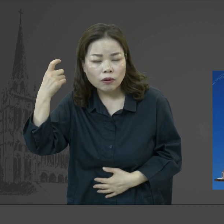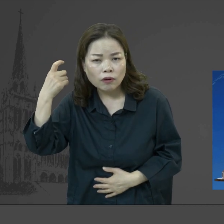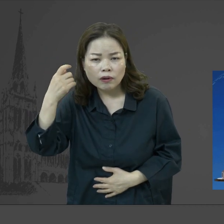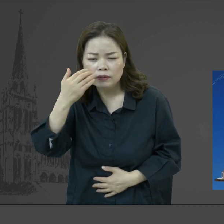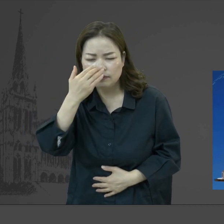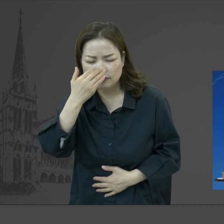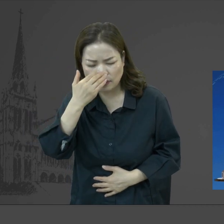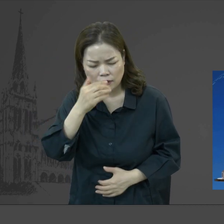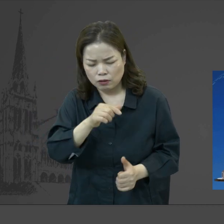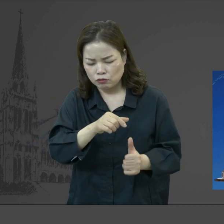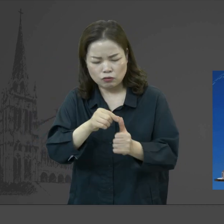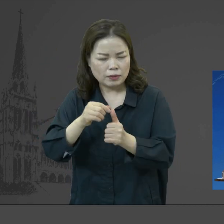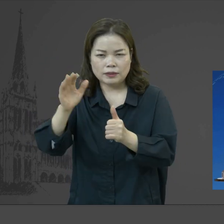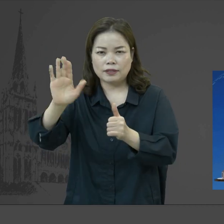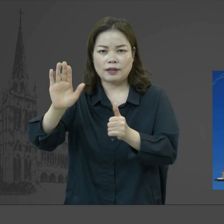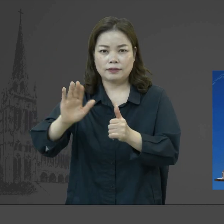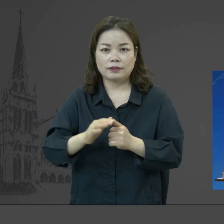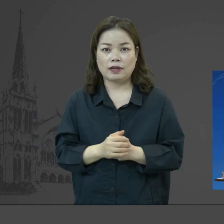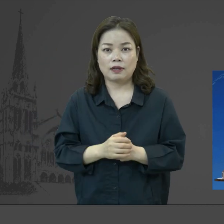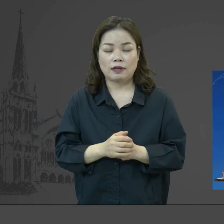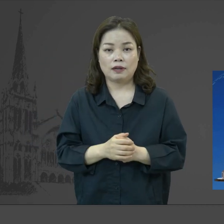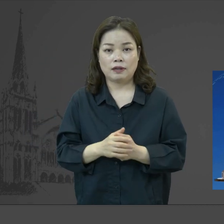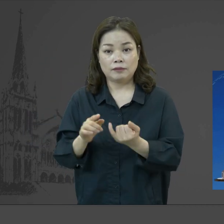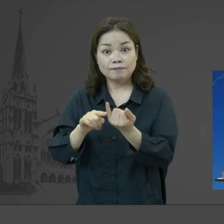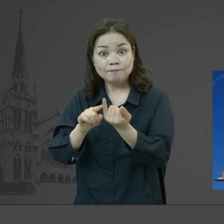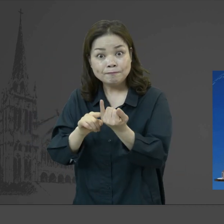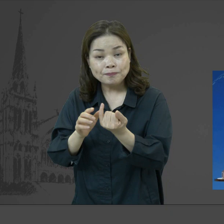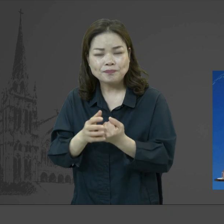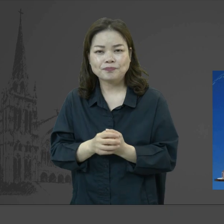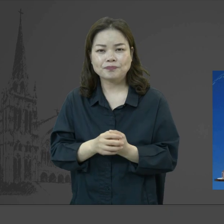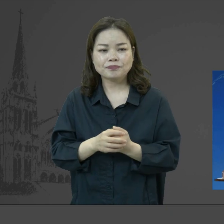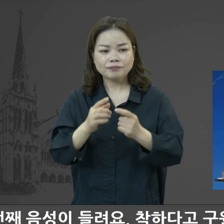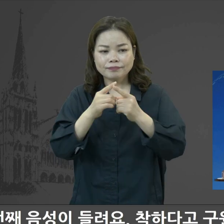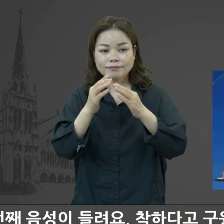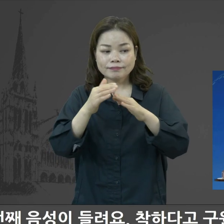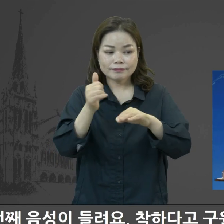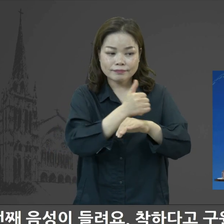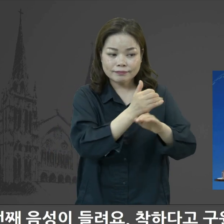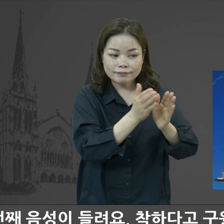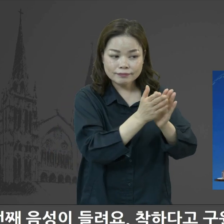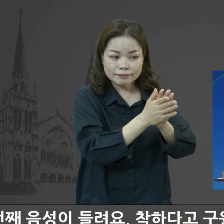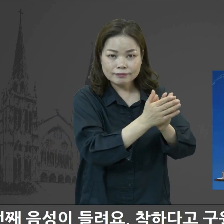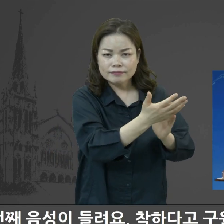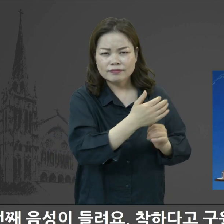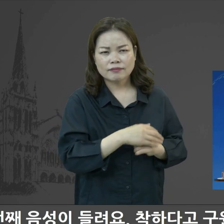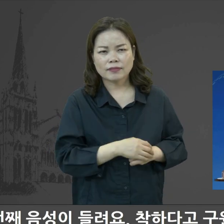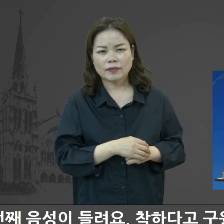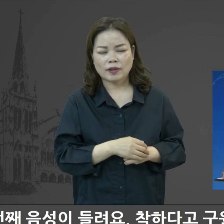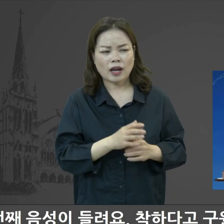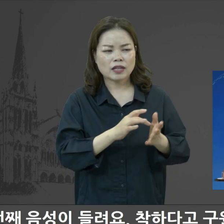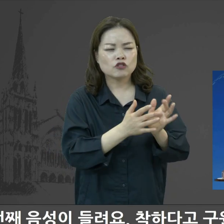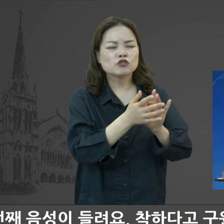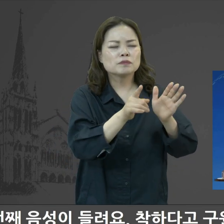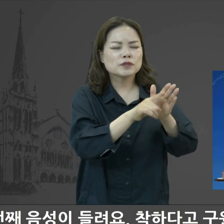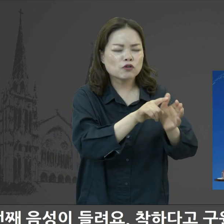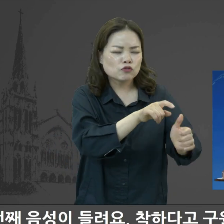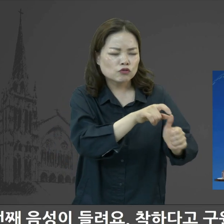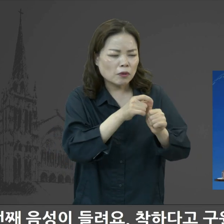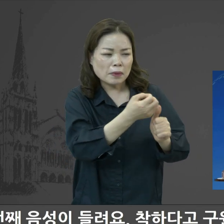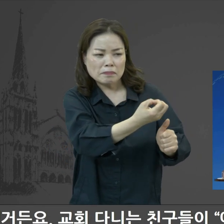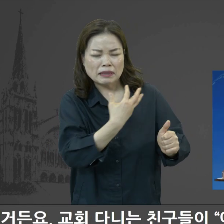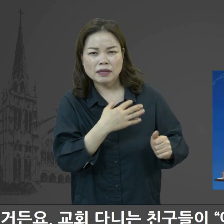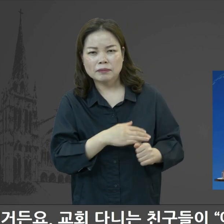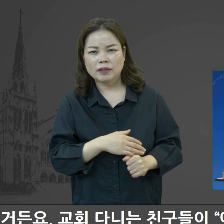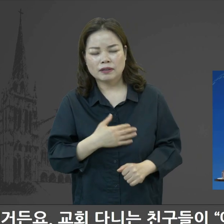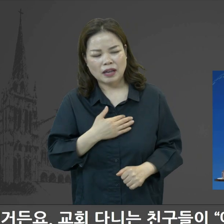착하다고 구원받는 게 아니래요. 저는 항상 그랬거든요. 교회 다니는 친구들이 예수님 믿어야 구원받는다 그러면